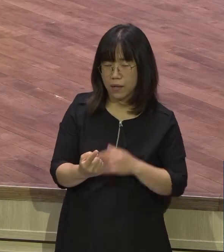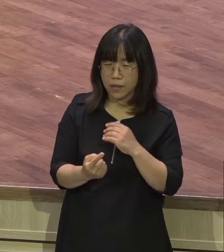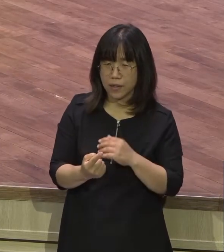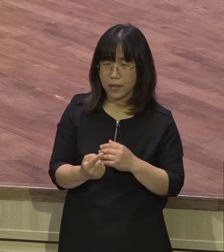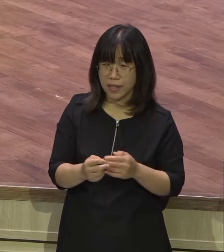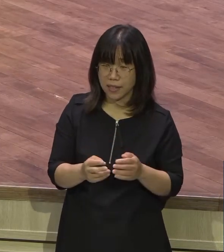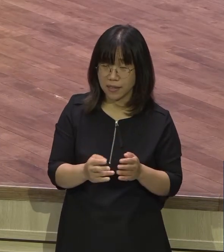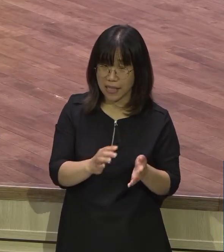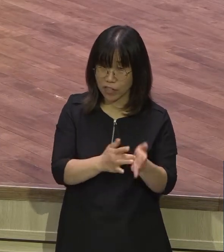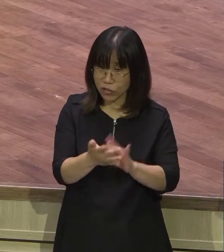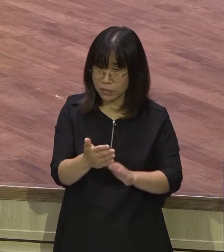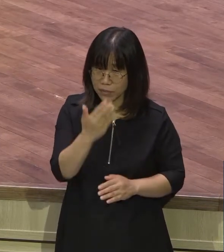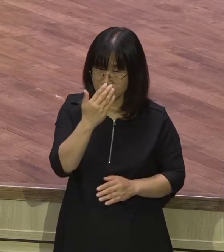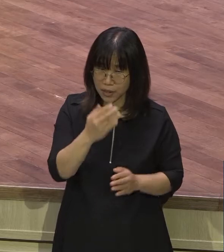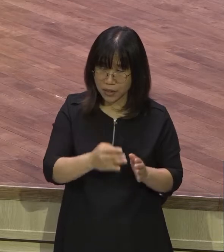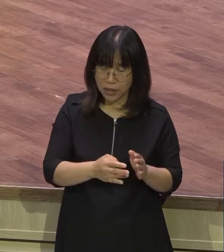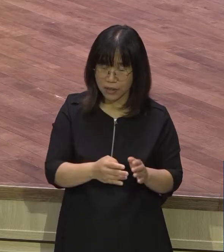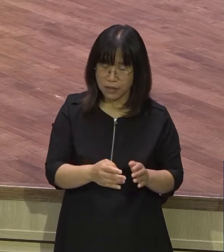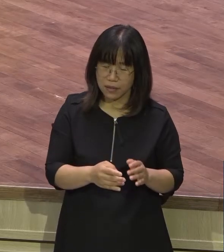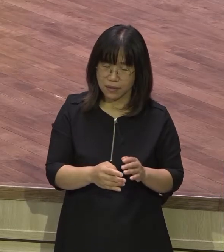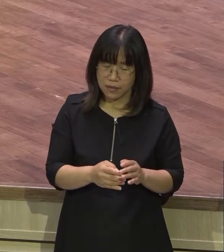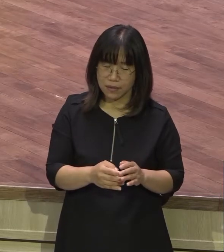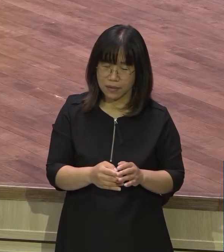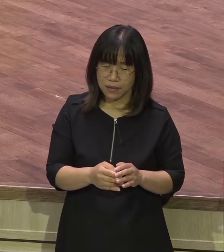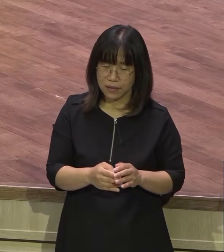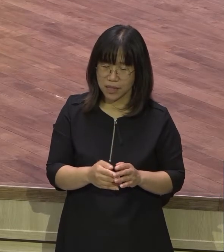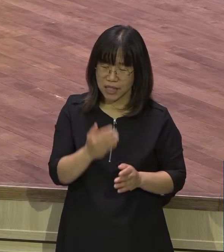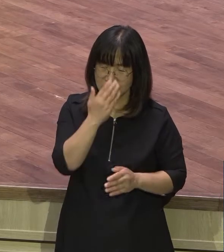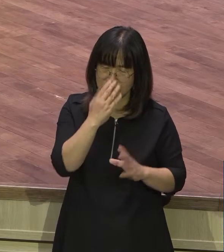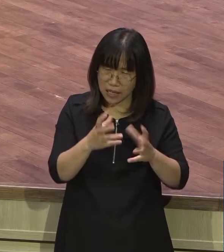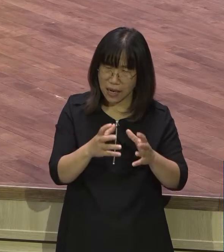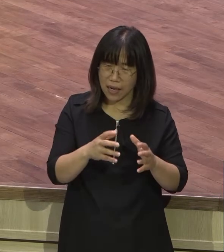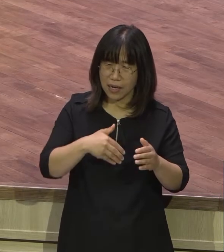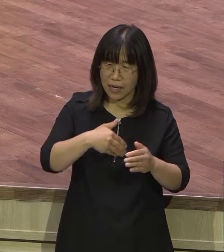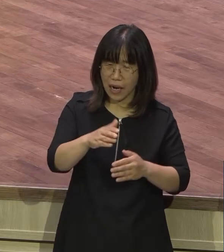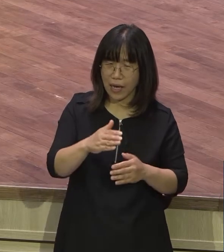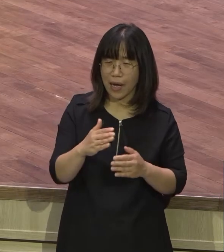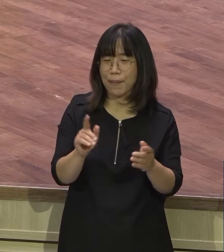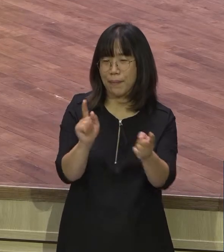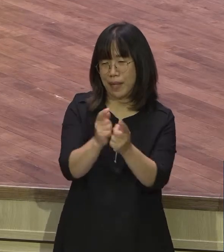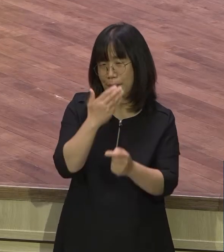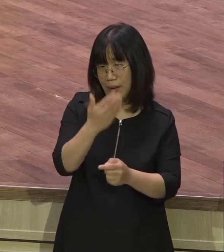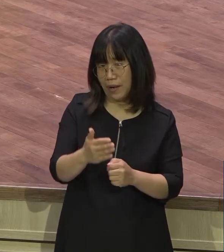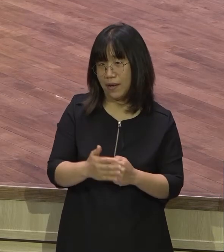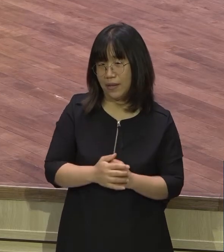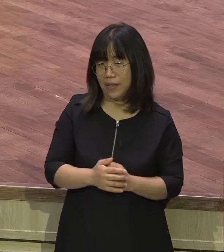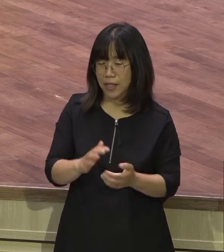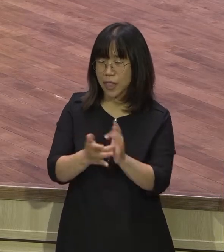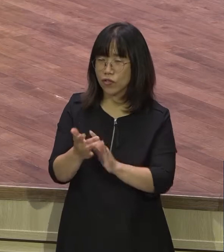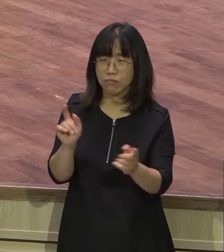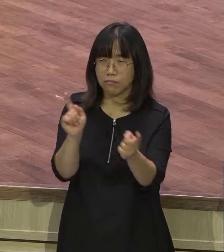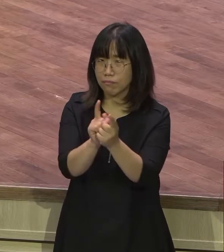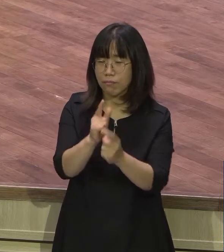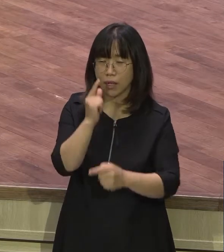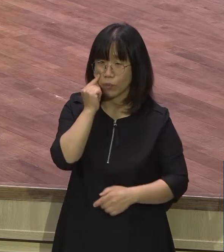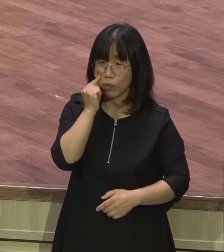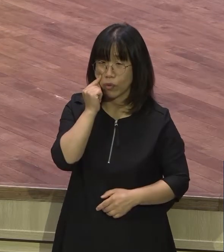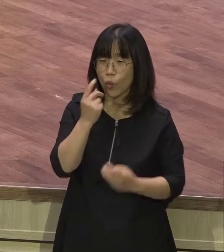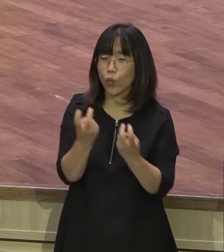만나요 나시로 가야 만나요 뭐 자랑이라도 만나야 혈중이 낫던지 어떻게